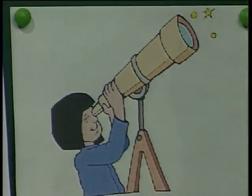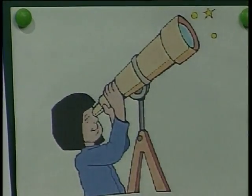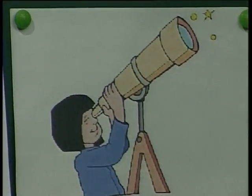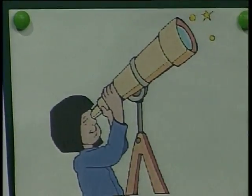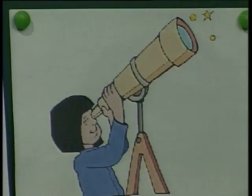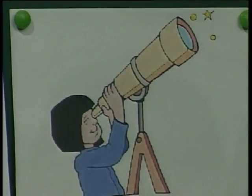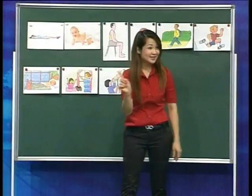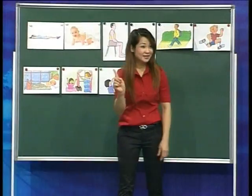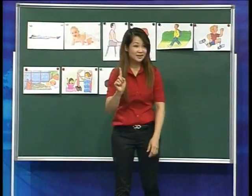Bạn ý đang làm gì nhỉ